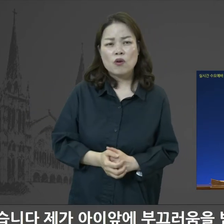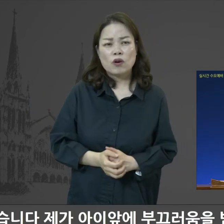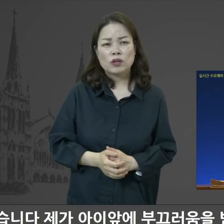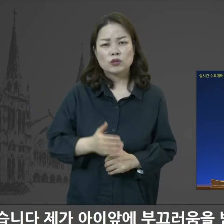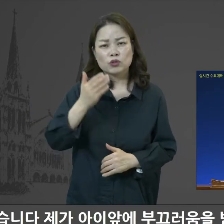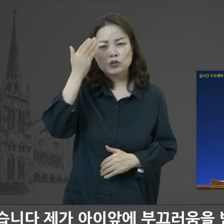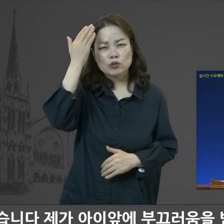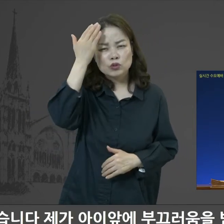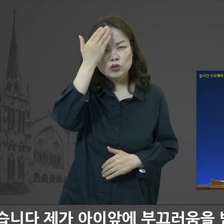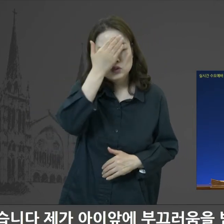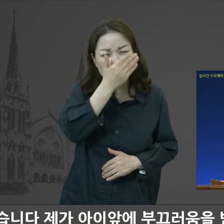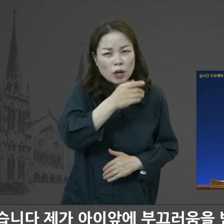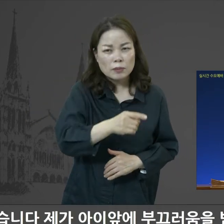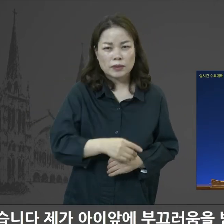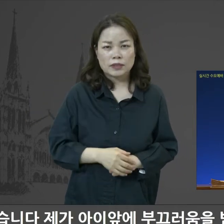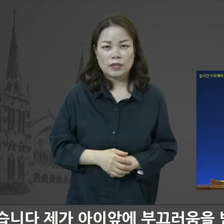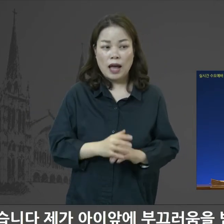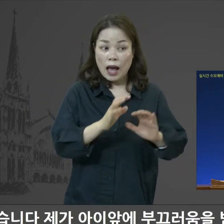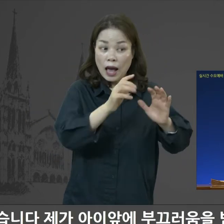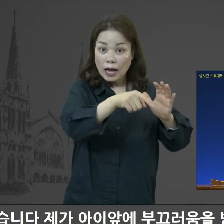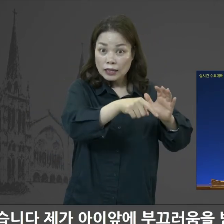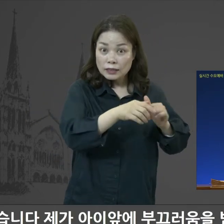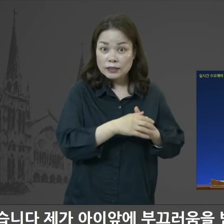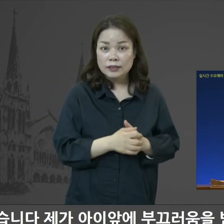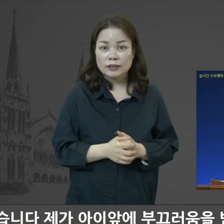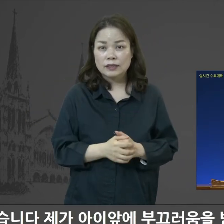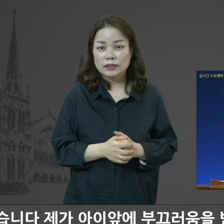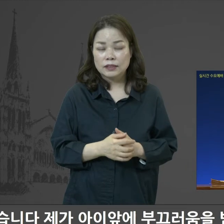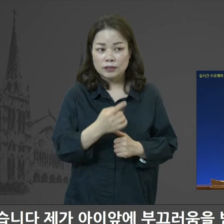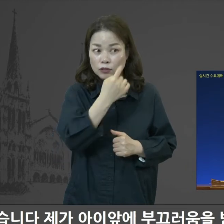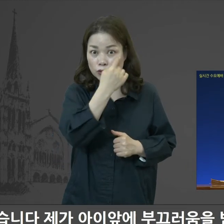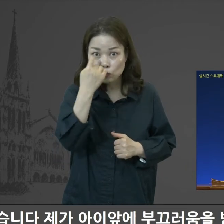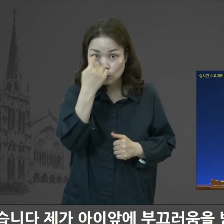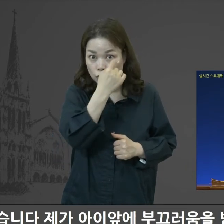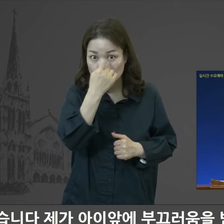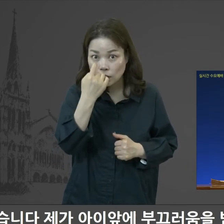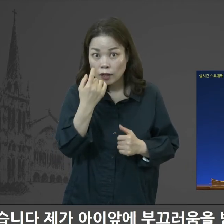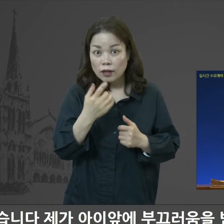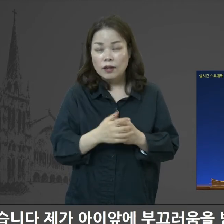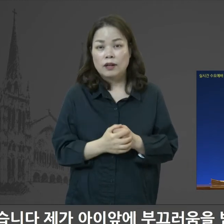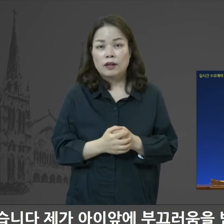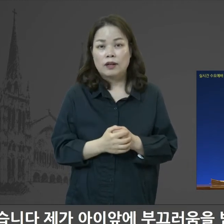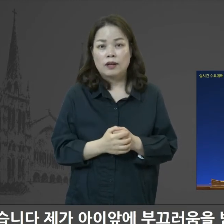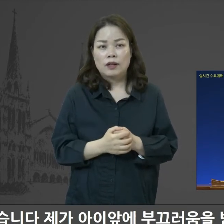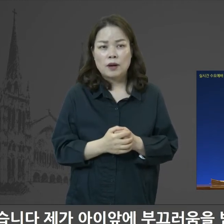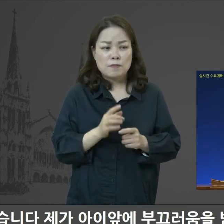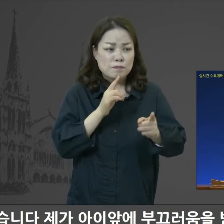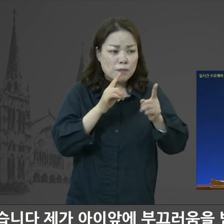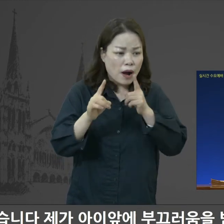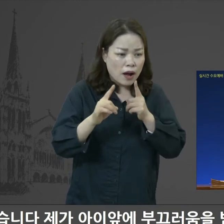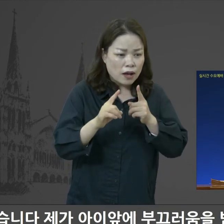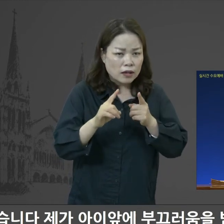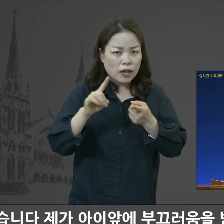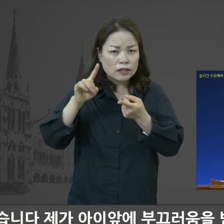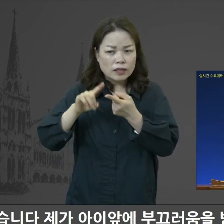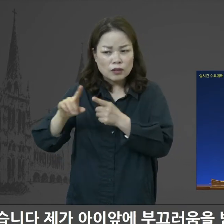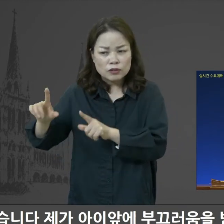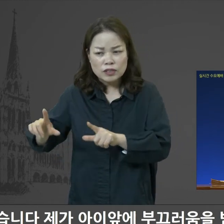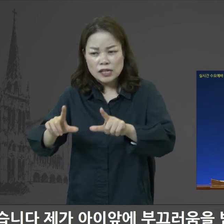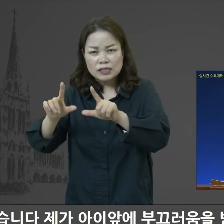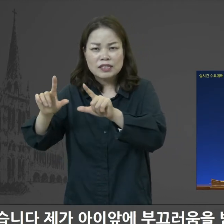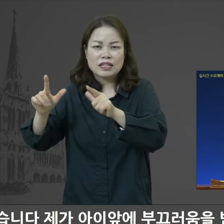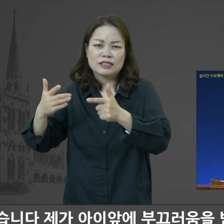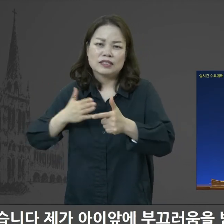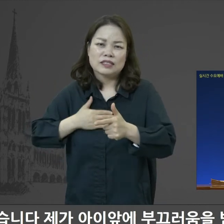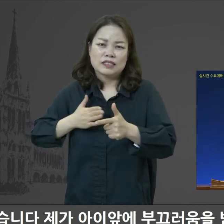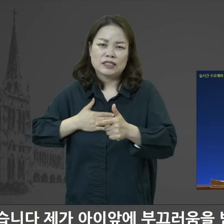순수함으로 가득한 아이의 눈동자 안에 말한 대로 살지 않는